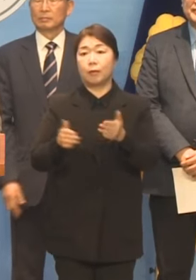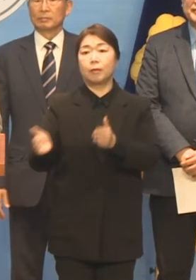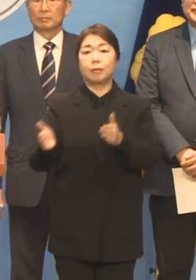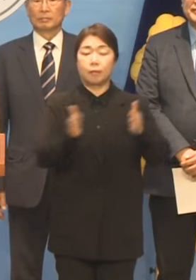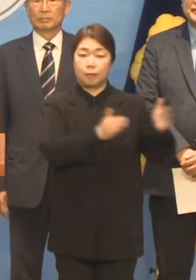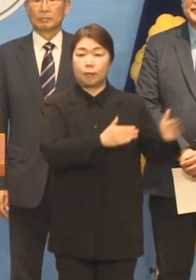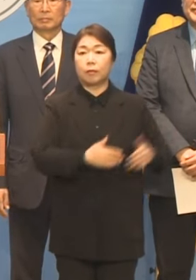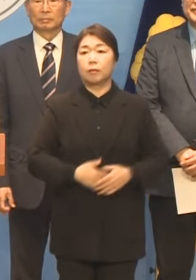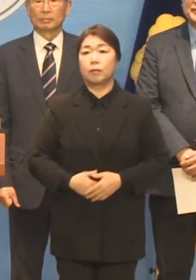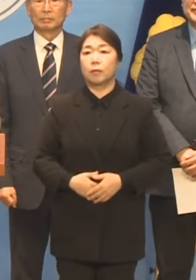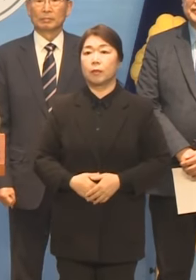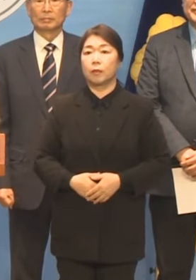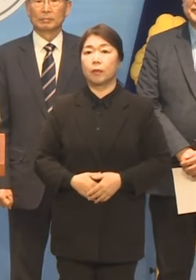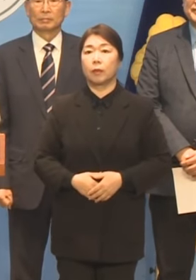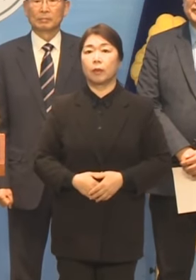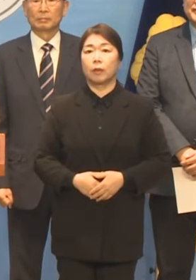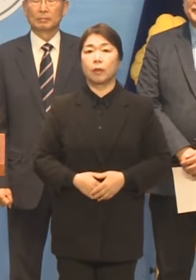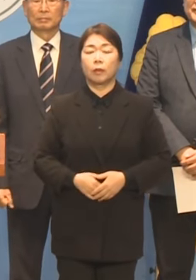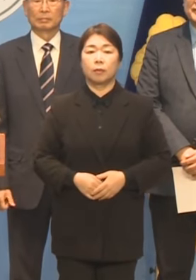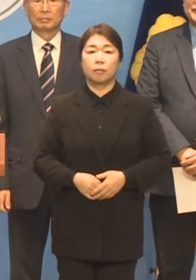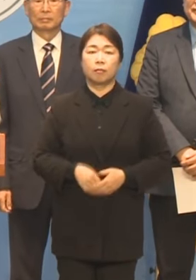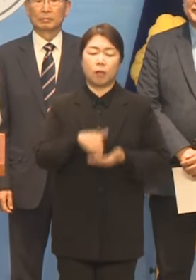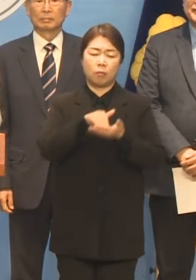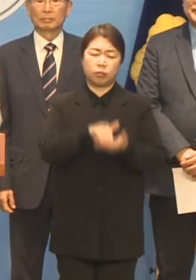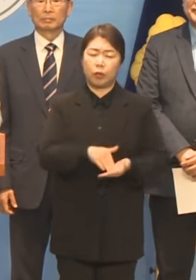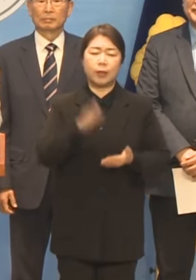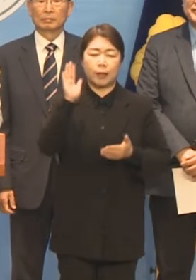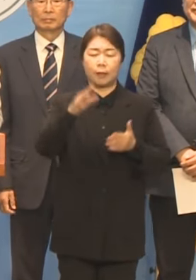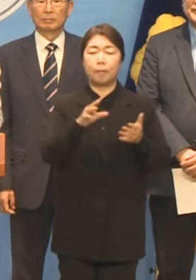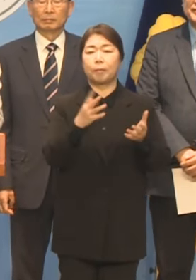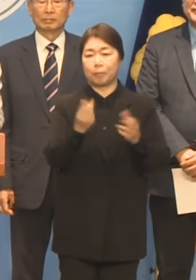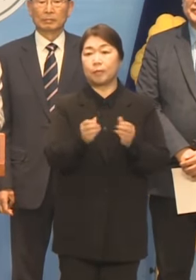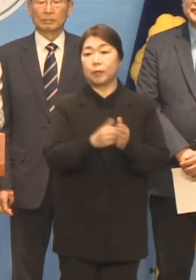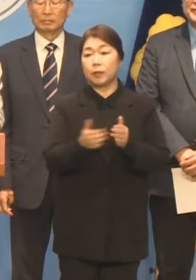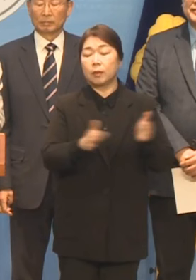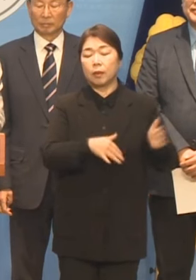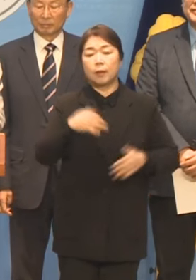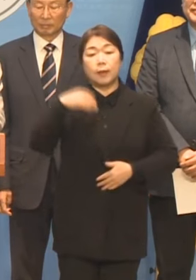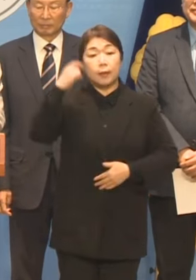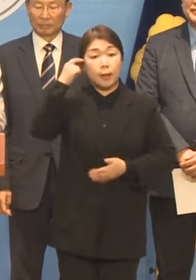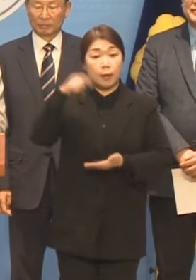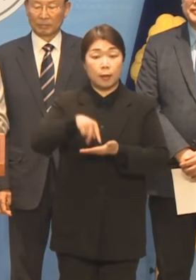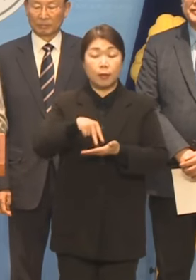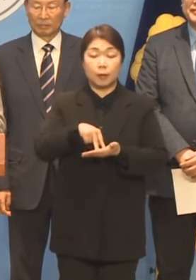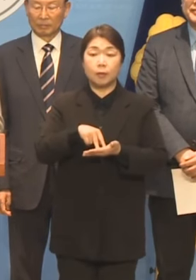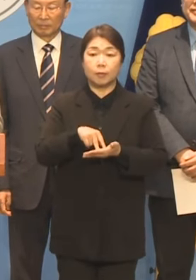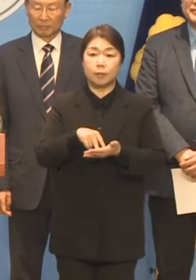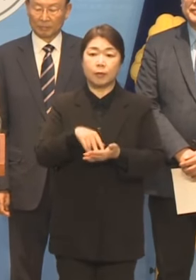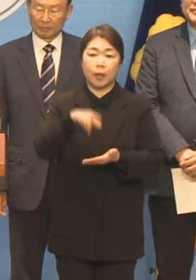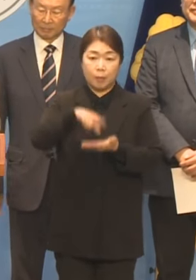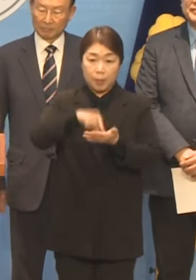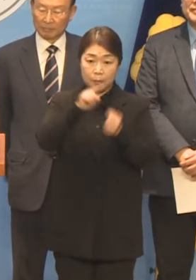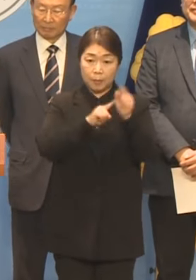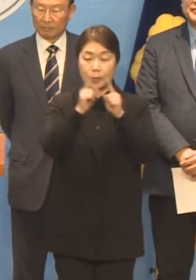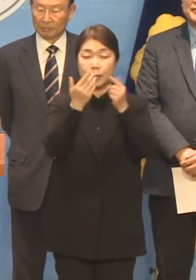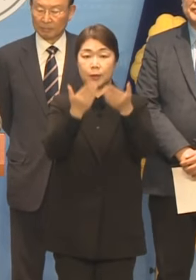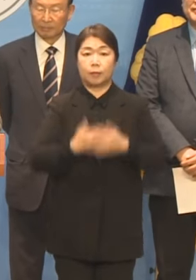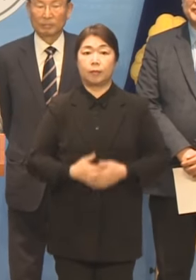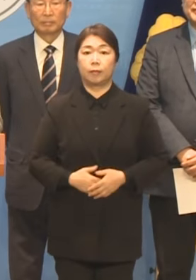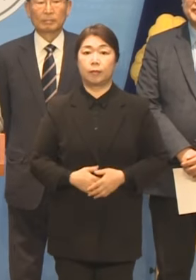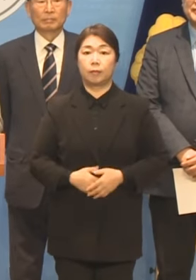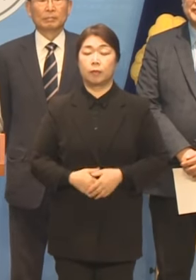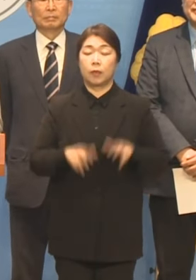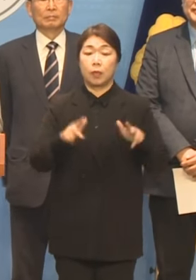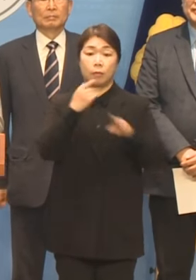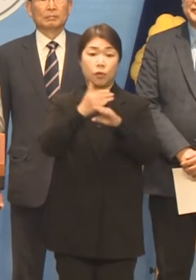때문에 심각한 얘기는 그걸로 대치하고 제 생각을 뭐 간단하게 몇 말씀만 드리겠습니다